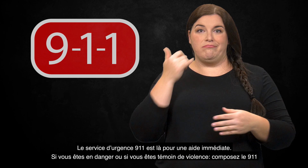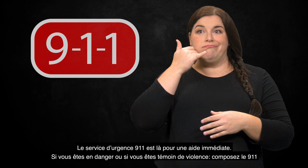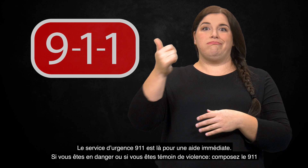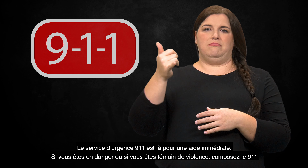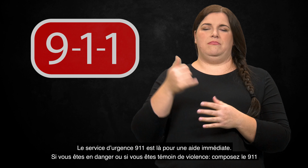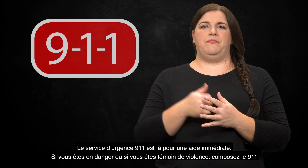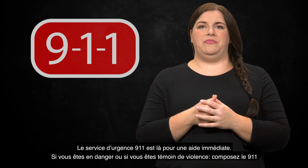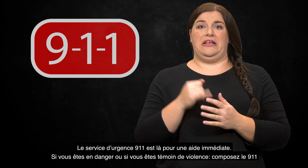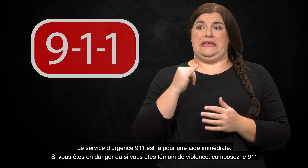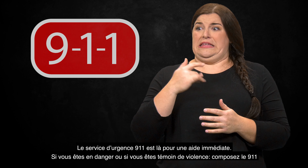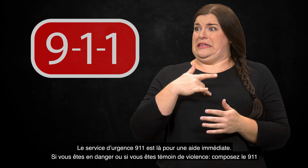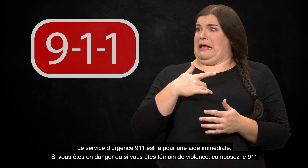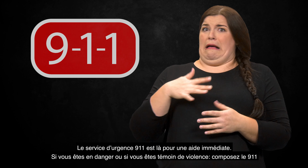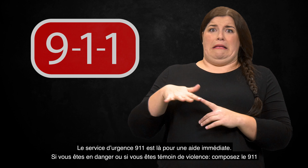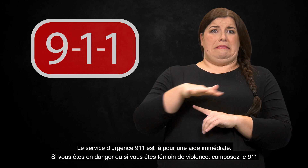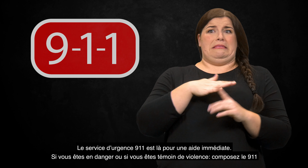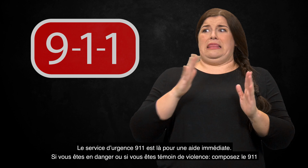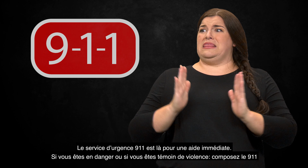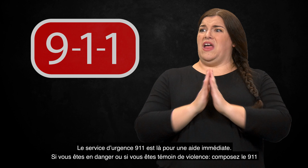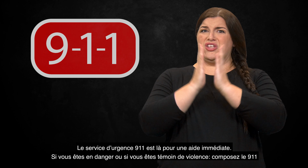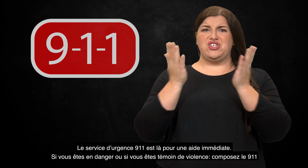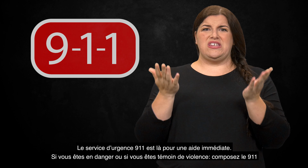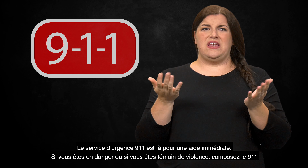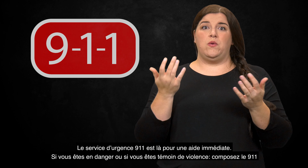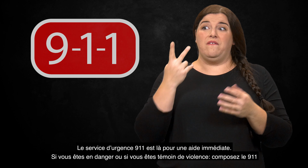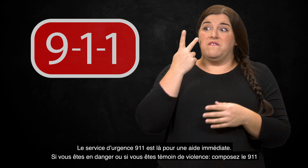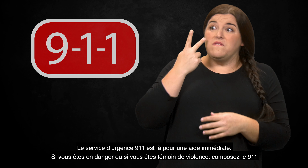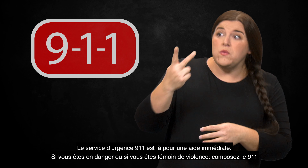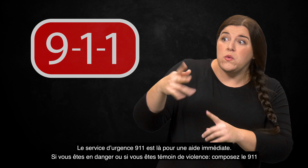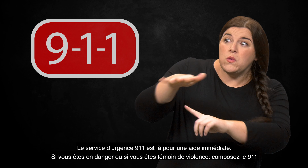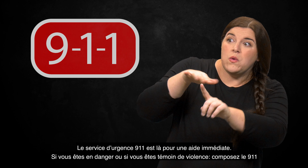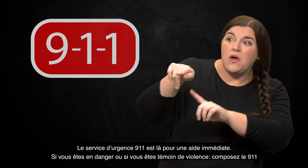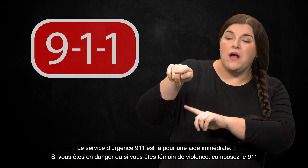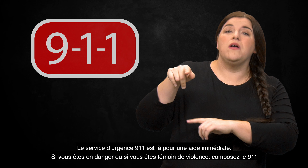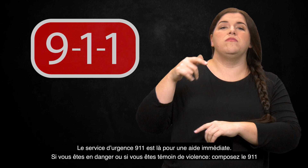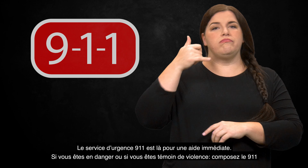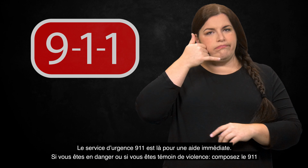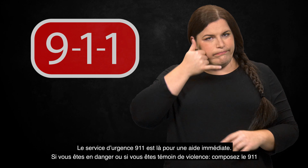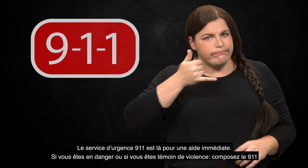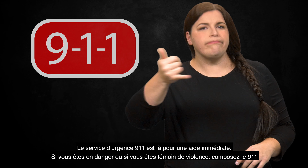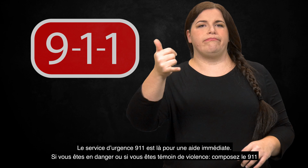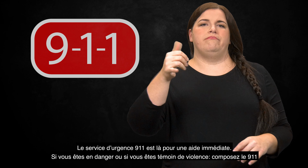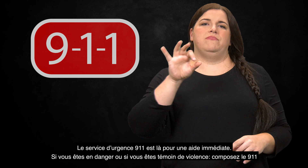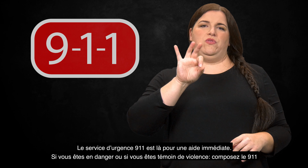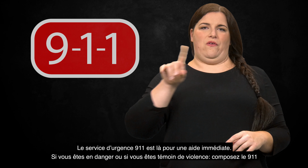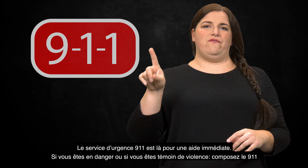immédiate. Si vous êtes en danger ou si vous êtes témoin de violence, composez le 911.'a-uh.